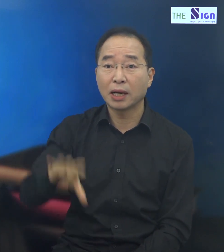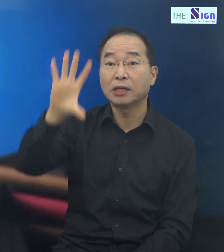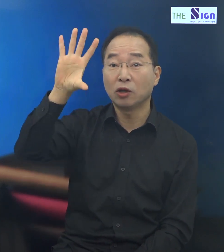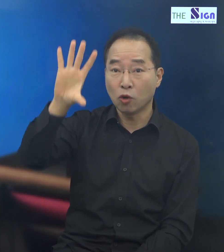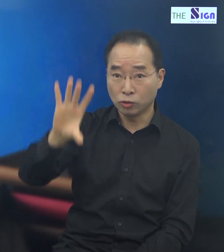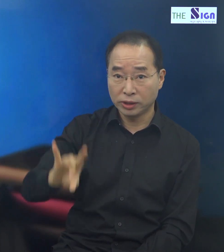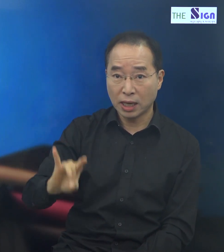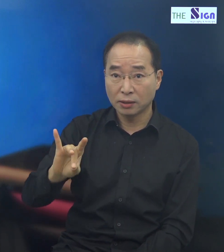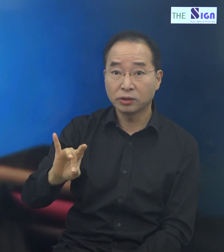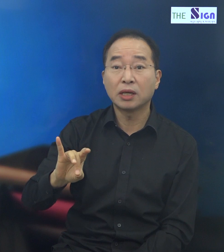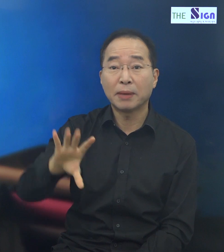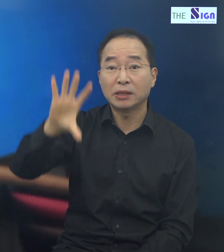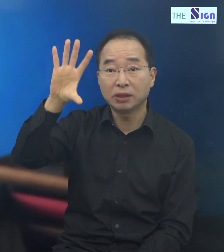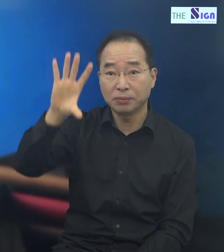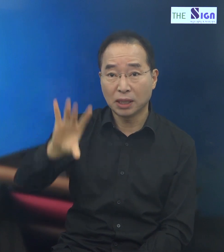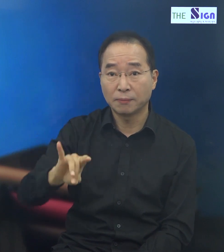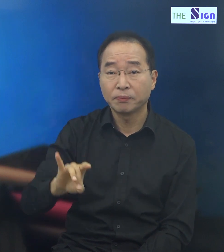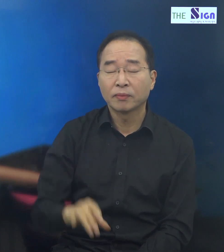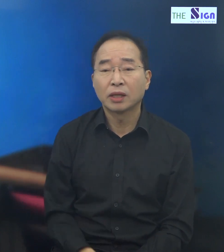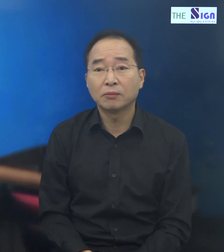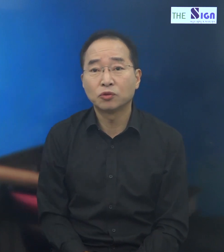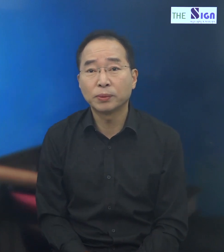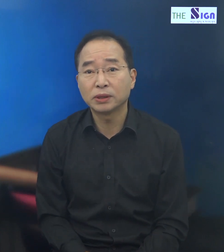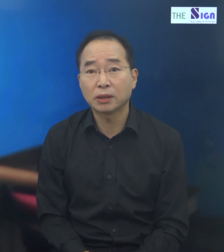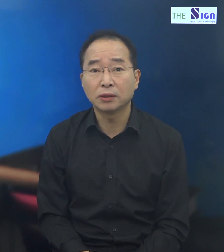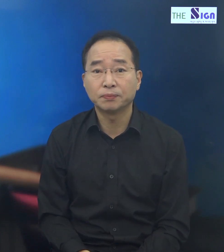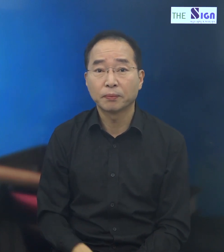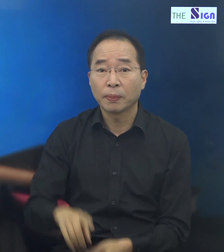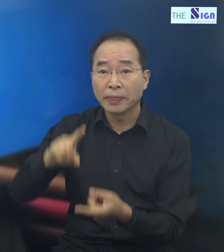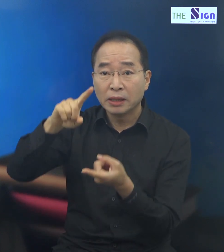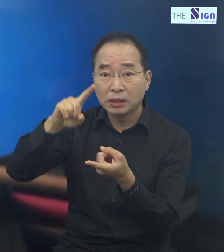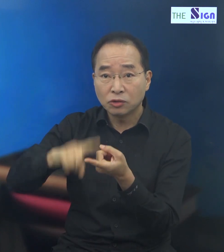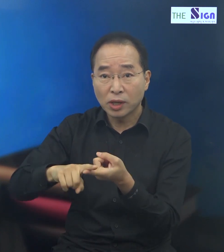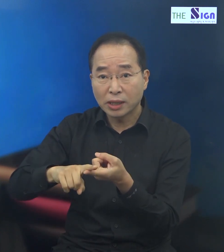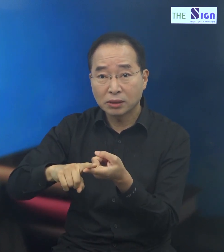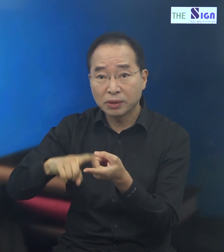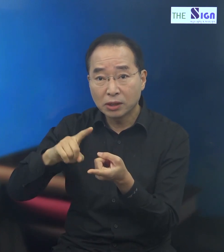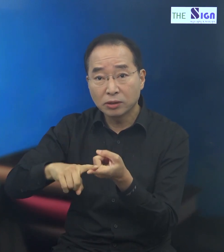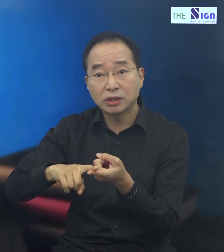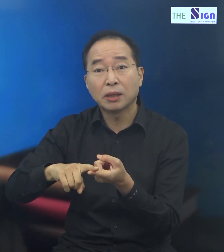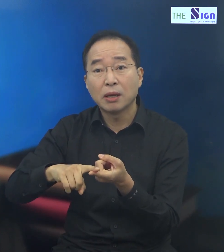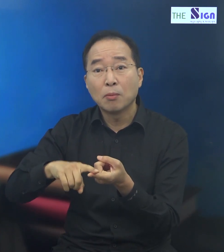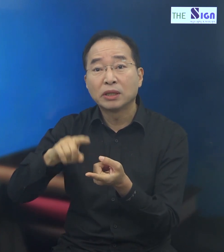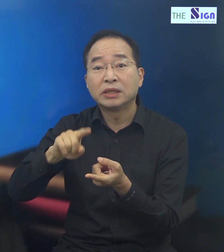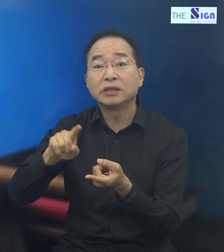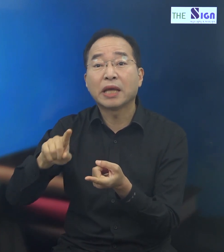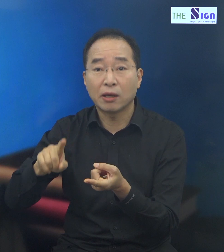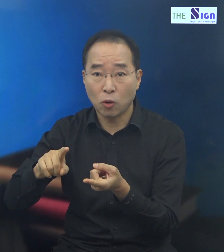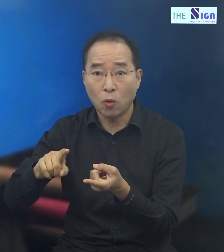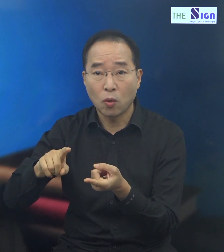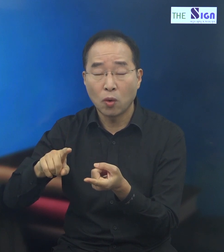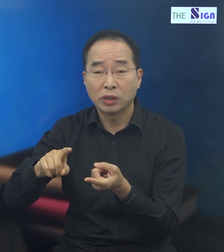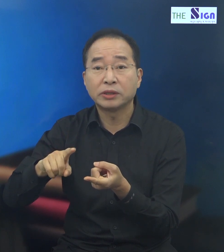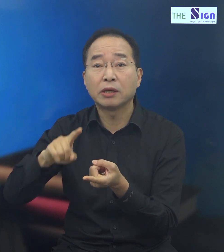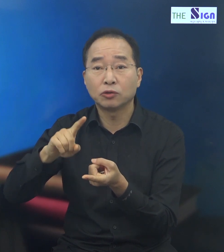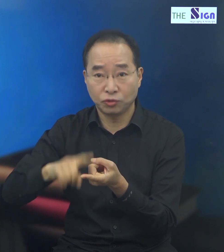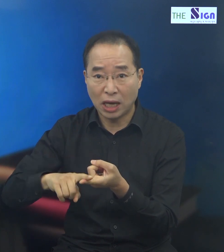이거 어울리다. 이거 제일 많이 씁니다. 그 다음 두 번째는 이수화가 있습니다. 이건 이제 그대로 두다.